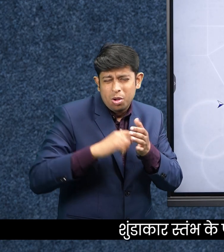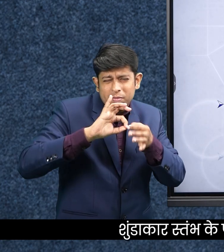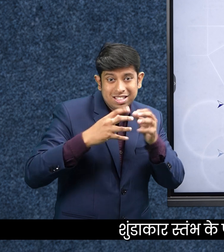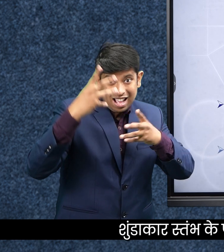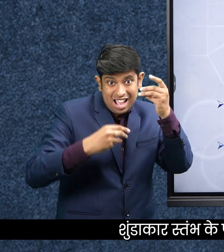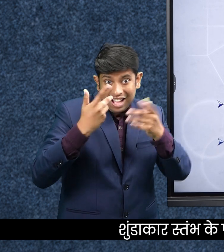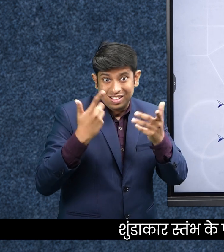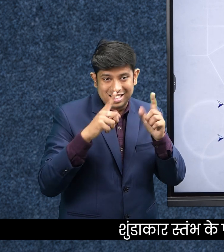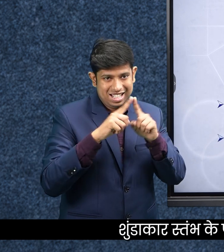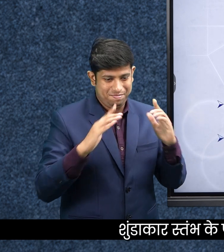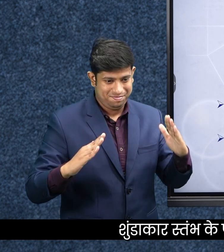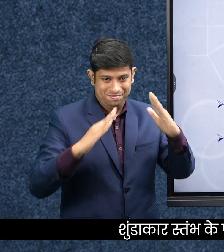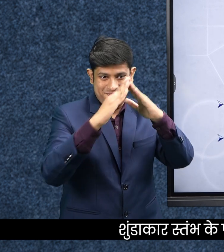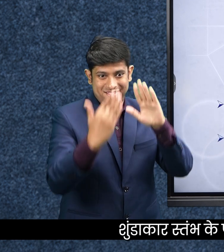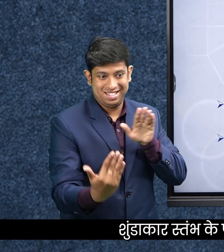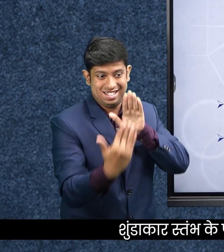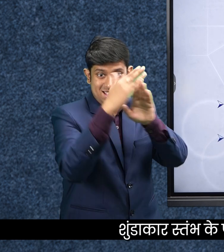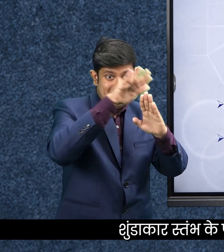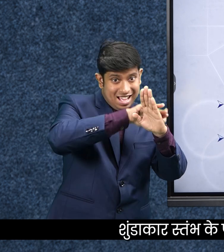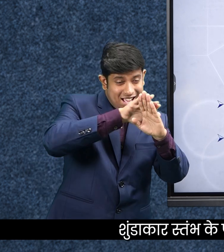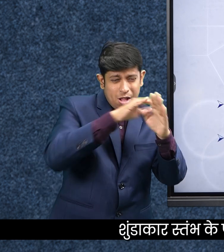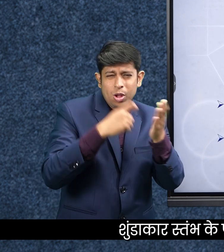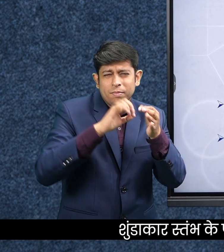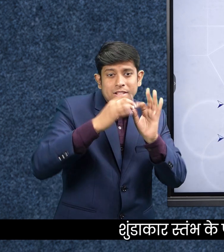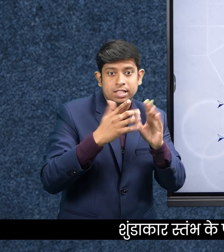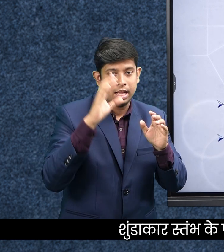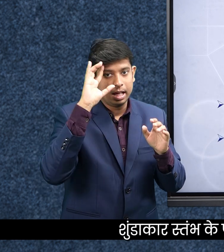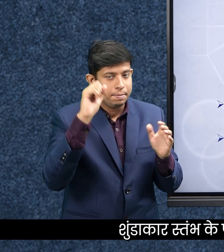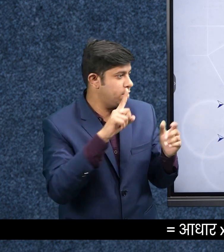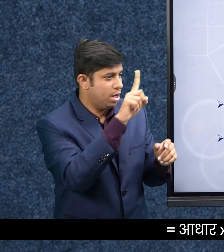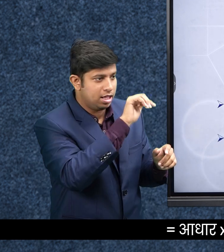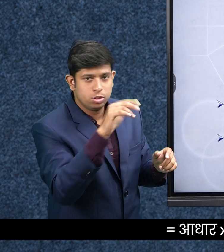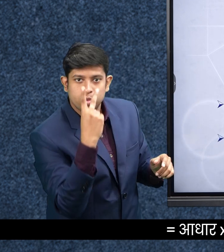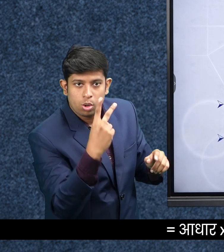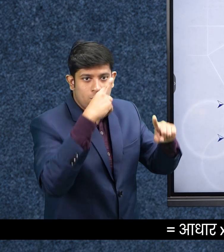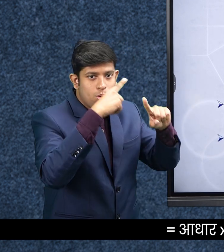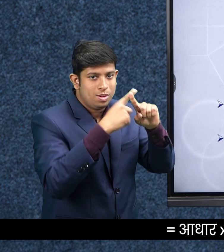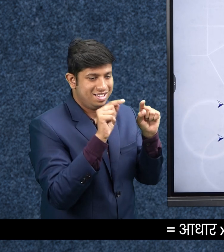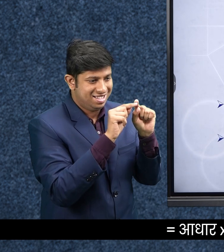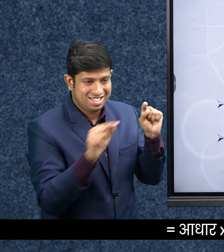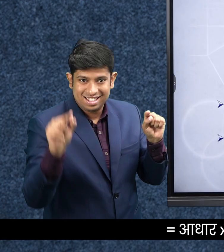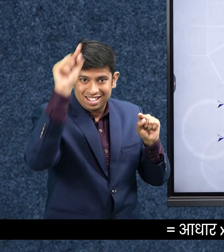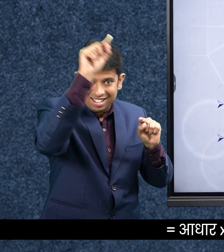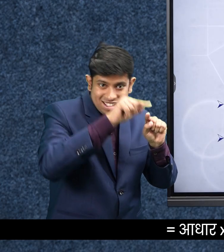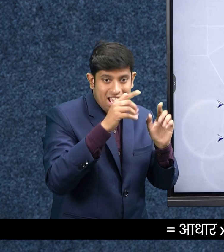शुंडाकार स्तंभ के पार्श्व सतह क्षेत्र की गणना करने का सूत्र इज इक्वल आधार इंटू तिरछी ऊंचाई